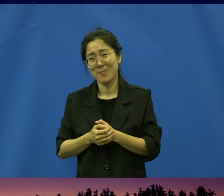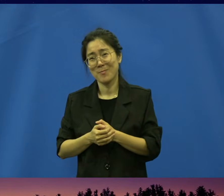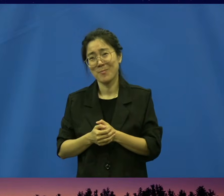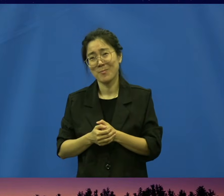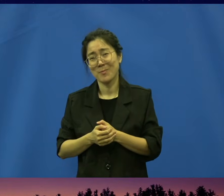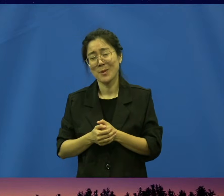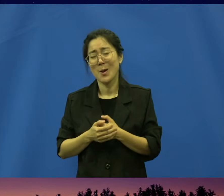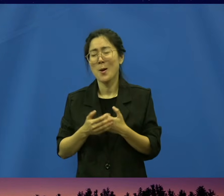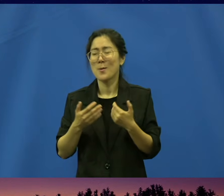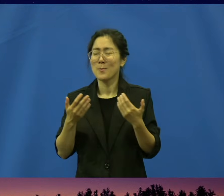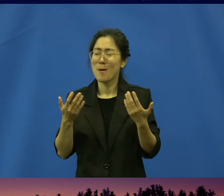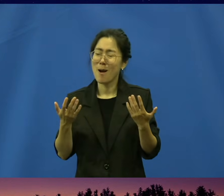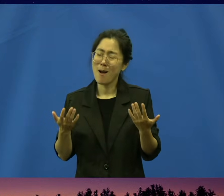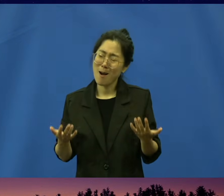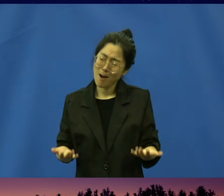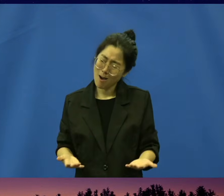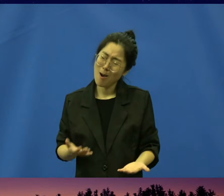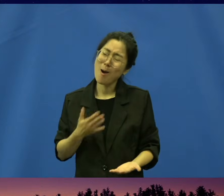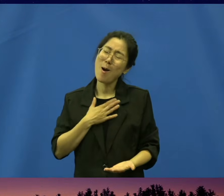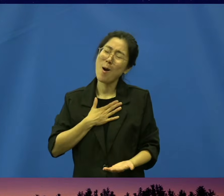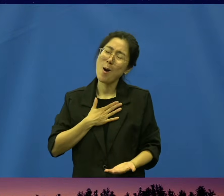누가 되지고